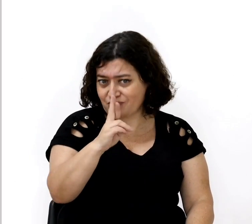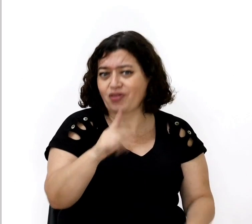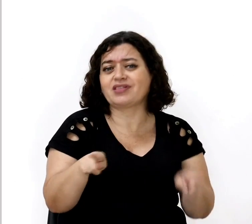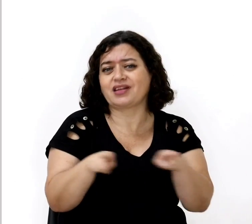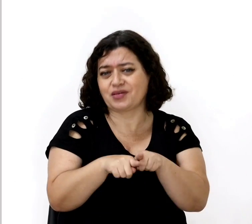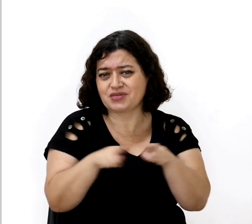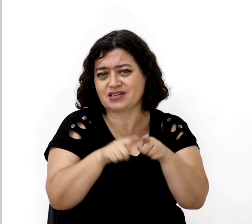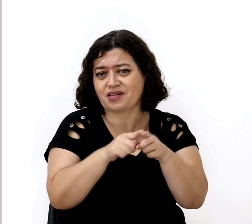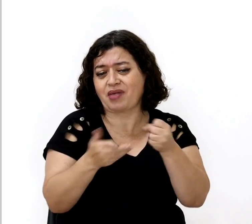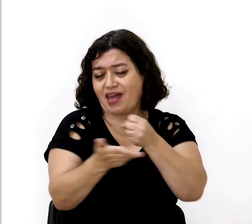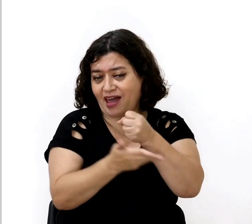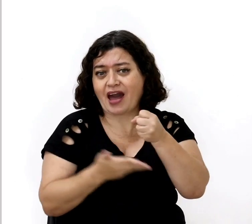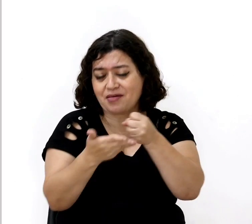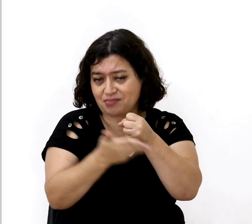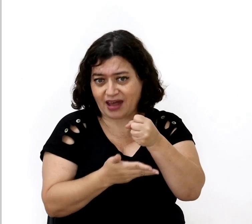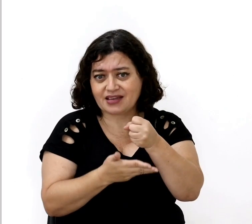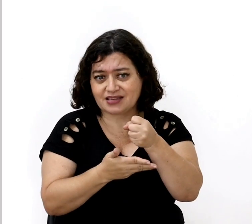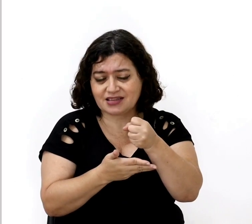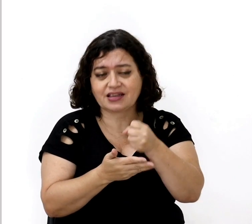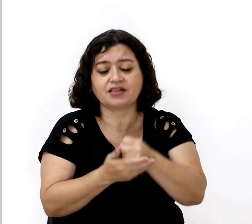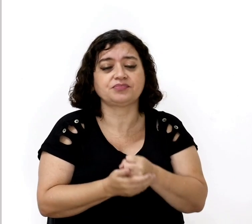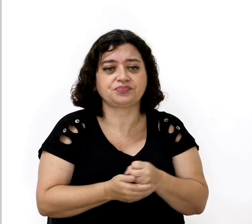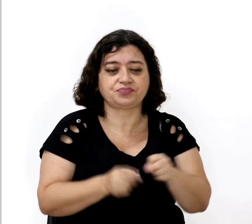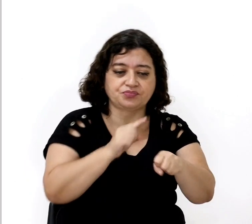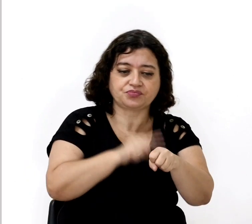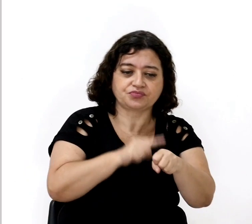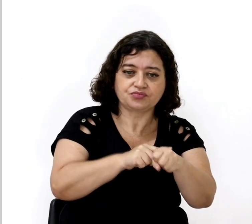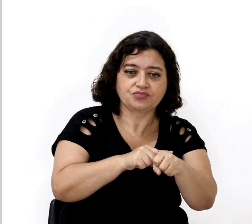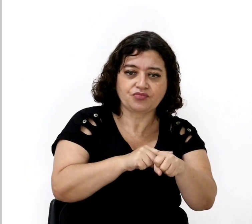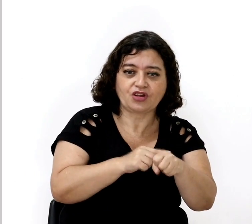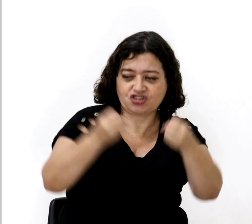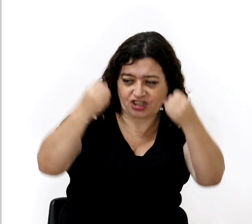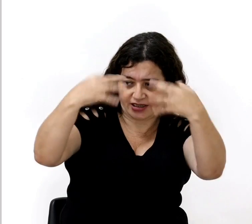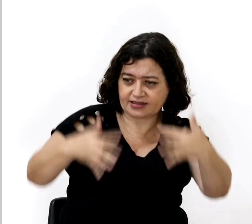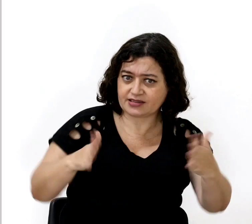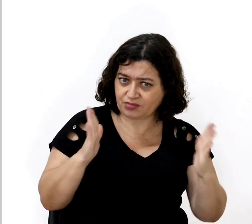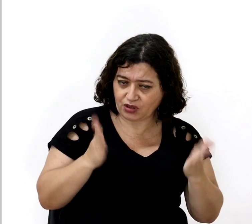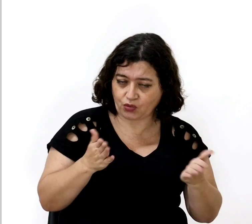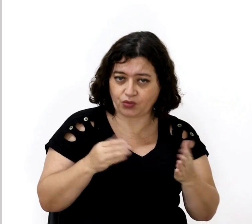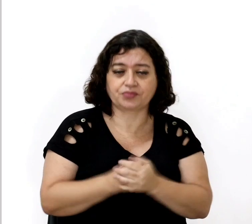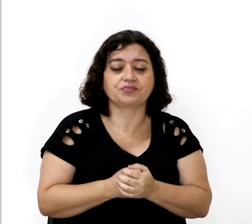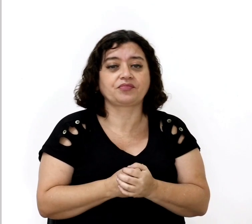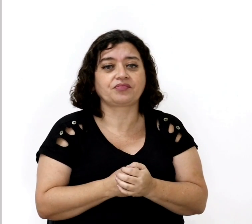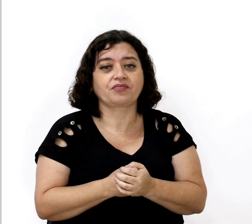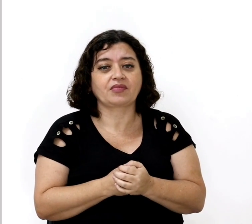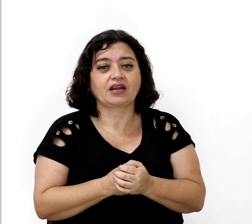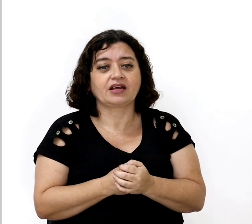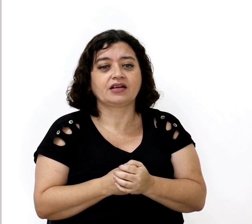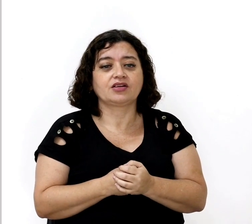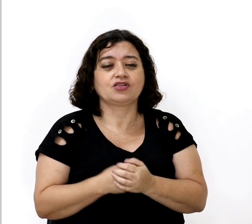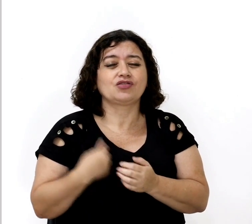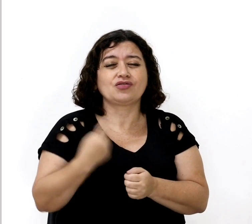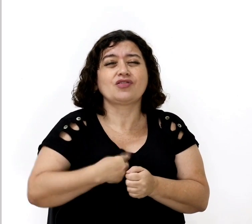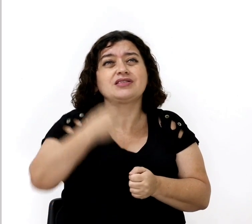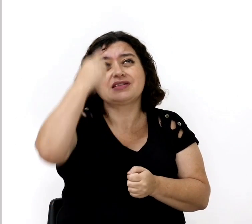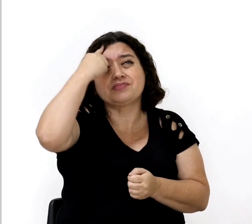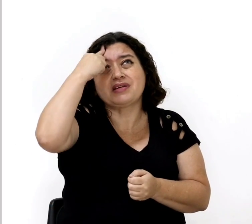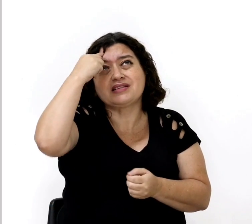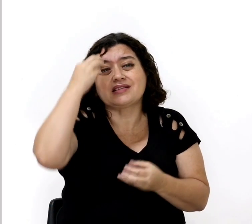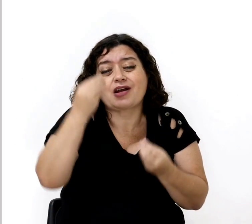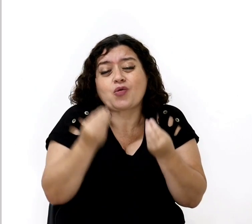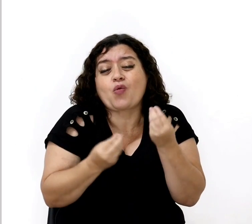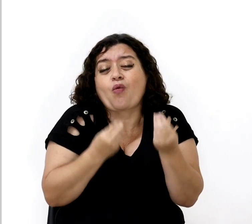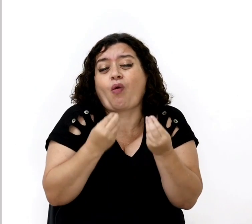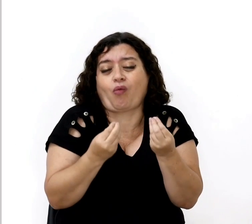né? A base, até nesse último momento, você pontuou isso, né? Mas como que nós devemos